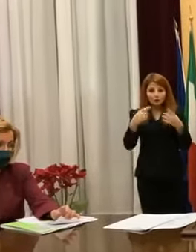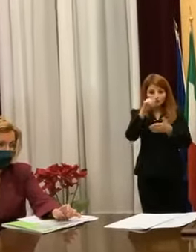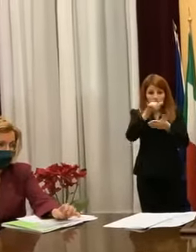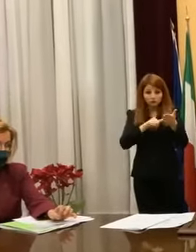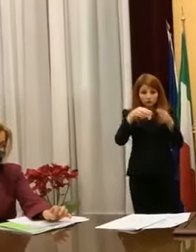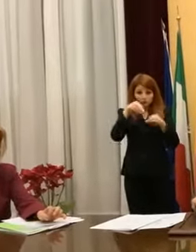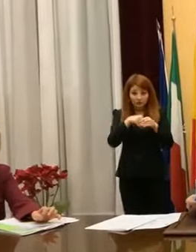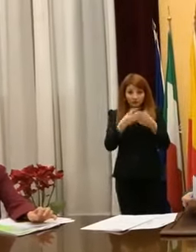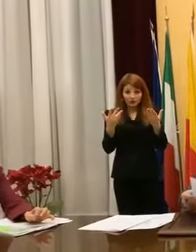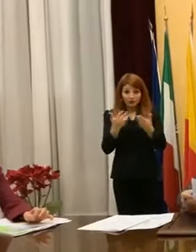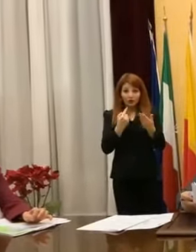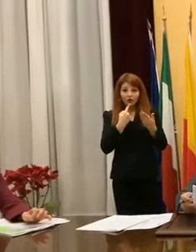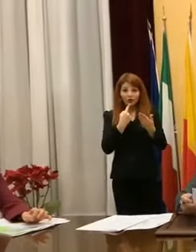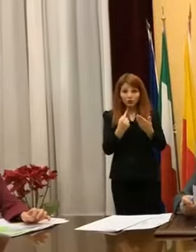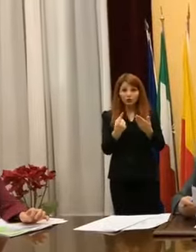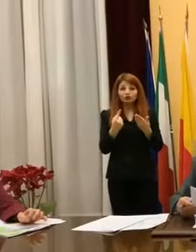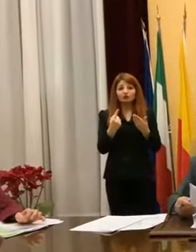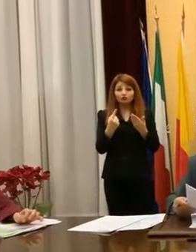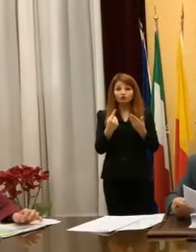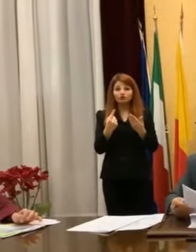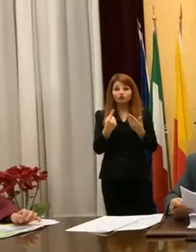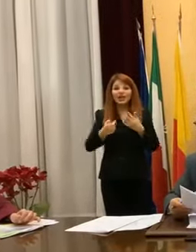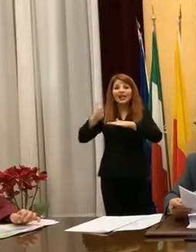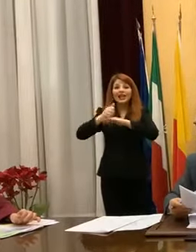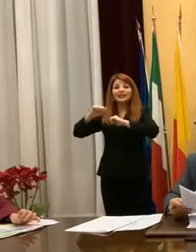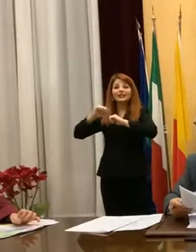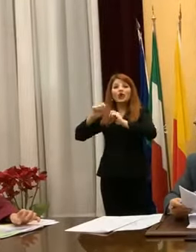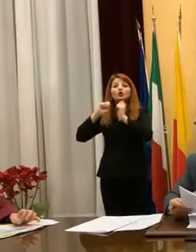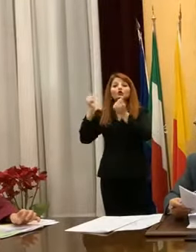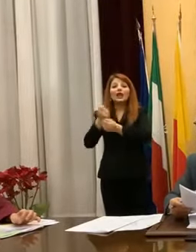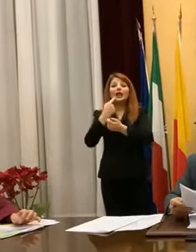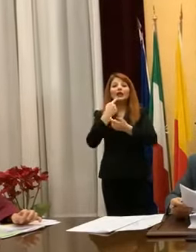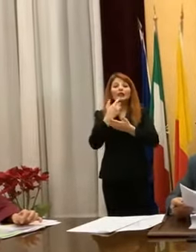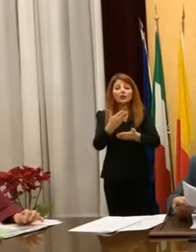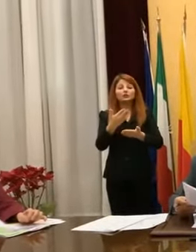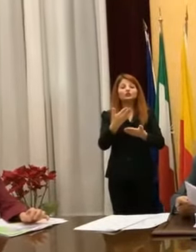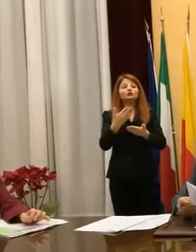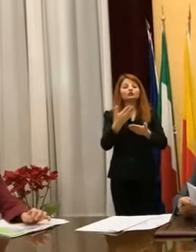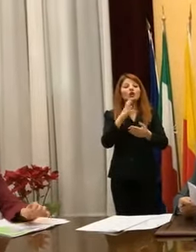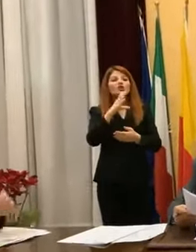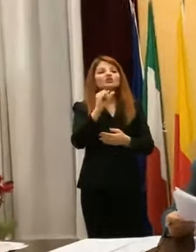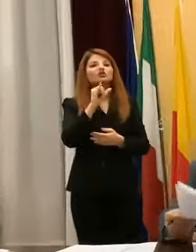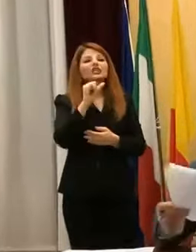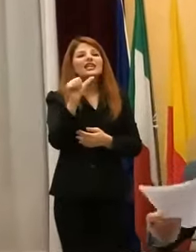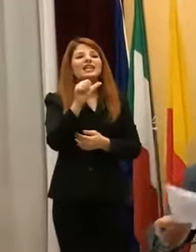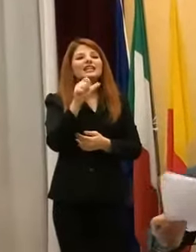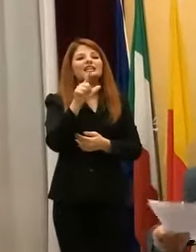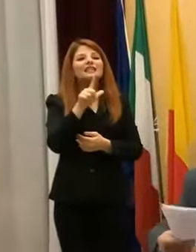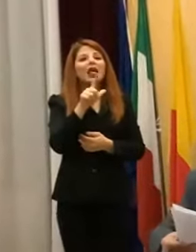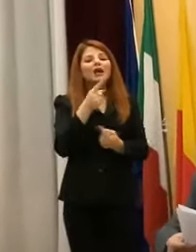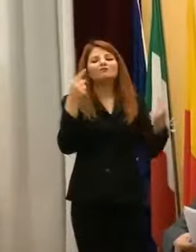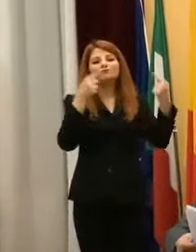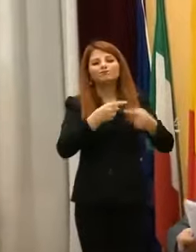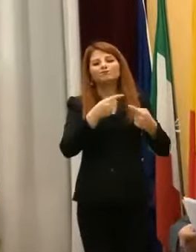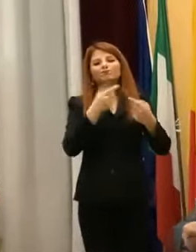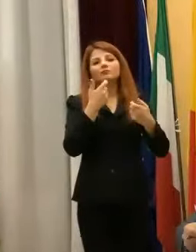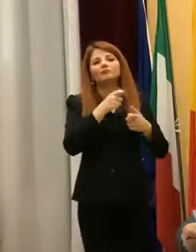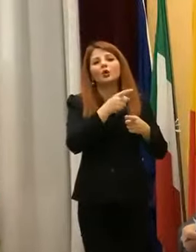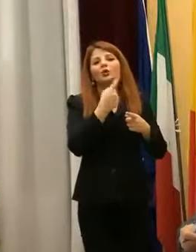generale contesta alla CISL una richiesta per fargli revocare un incarico,